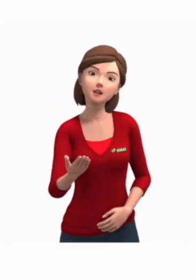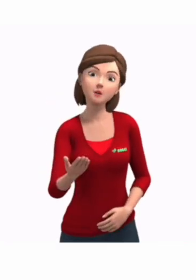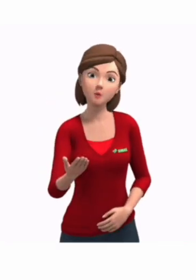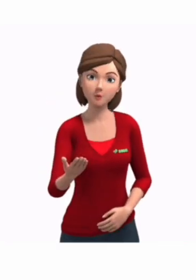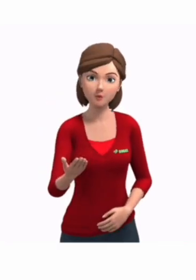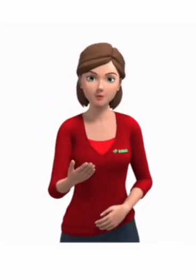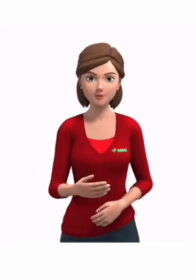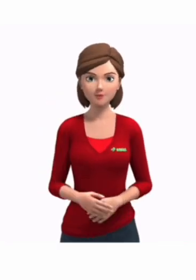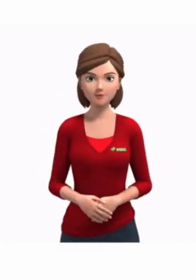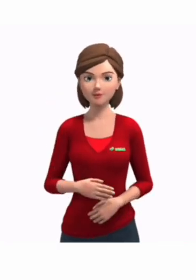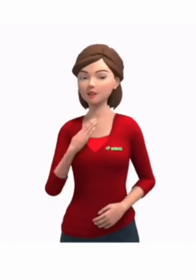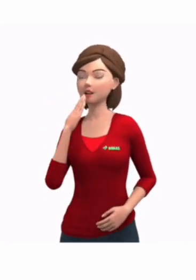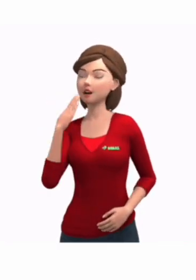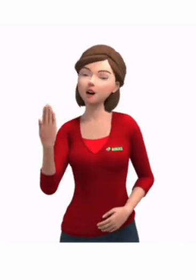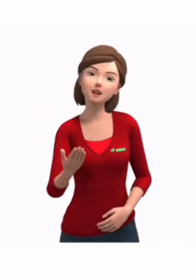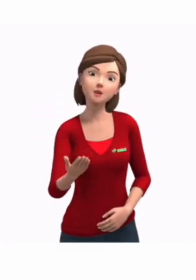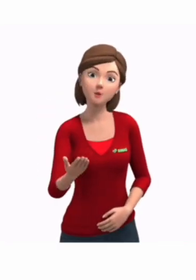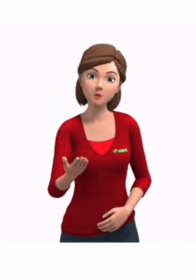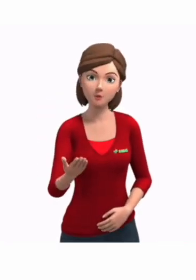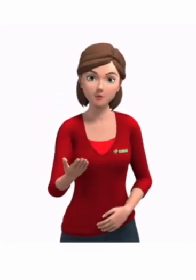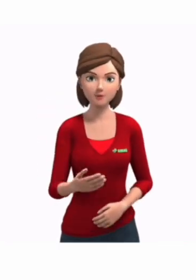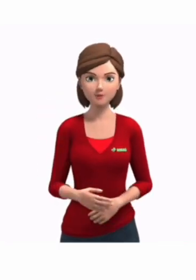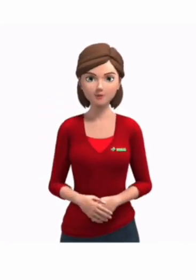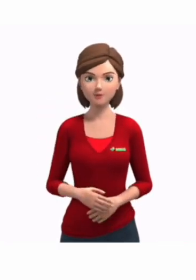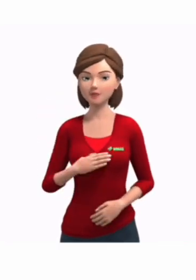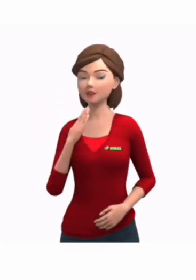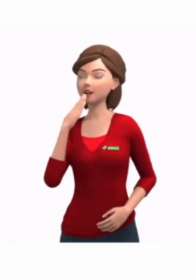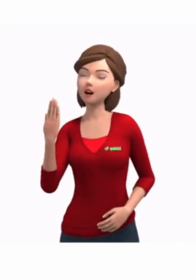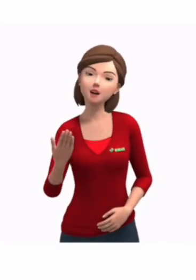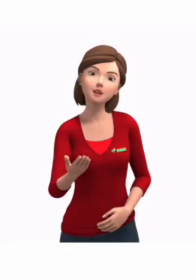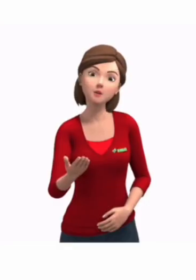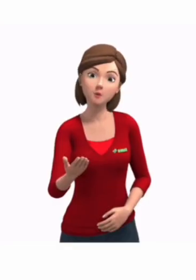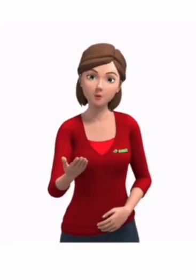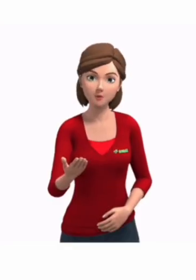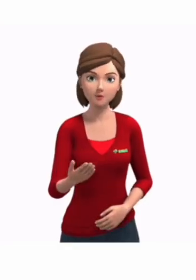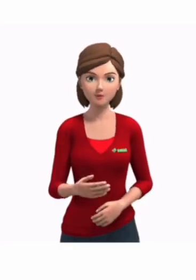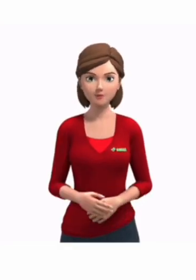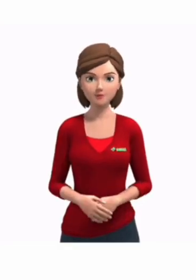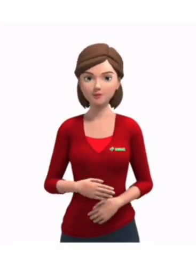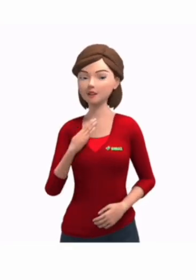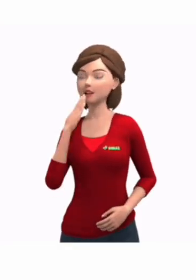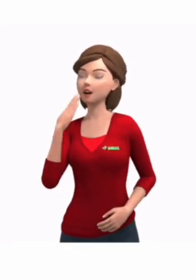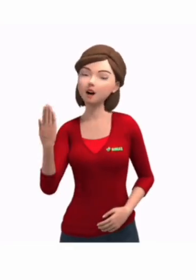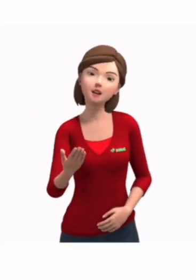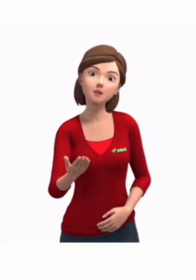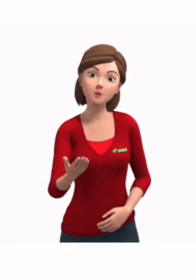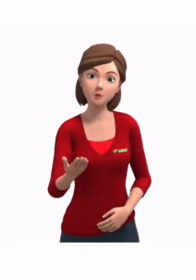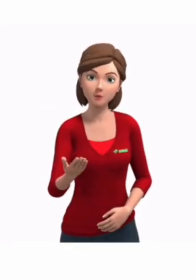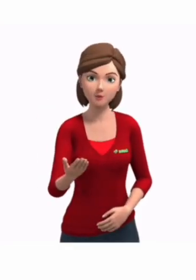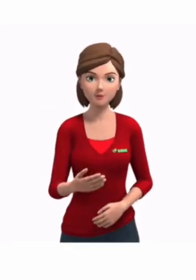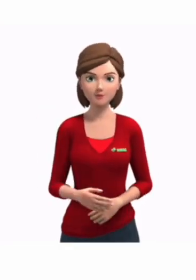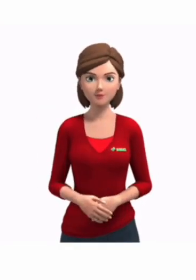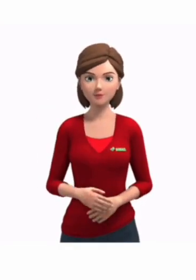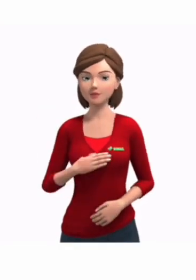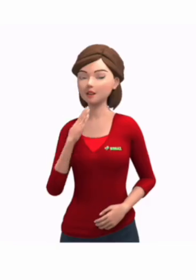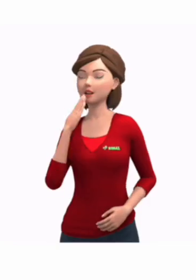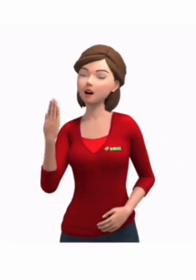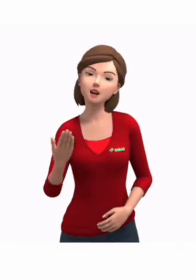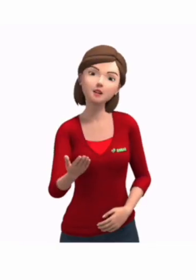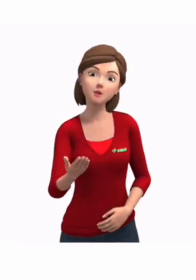financer les besoins des salariés handicapés. Et la FIP pour les entreprises publiques. Donc